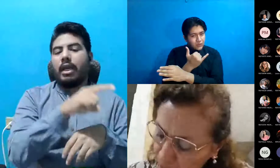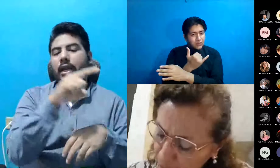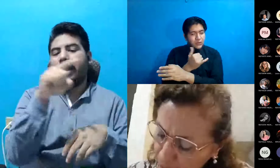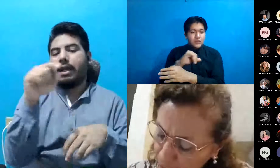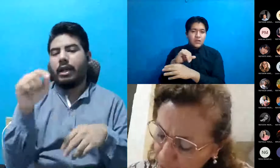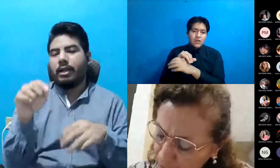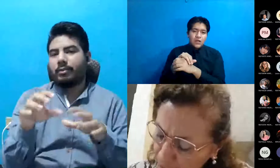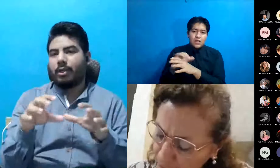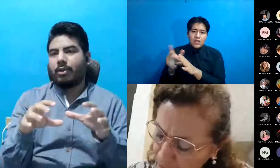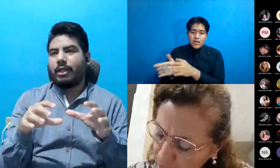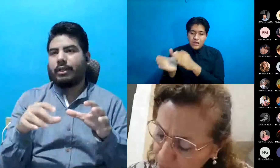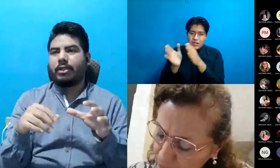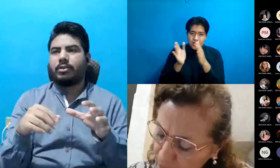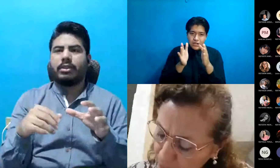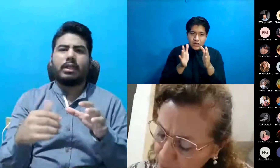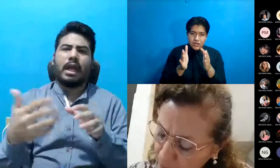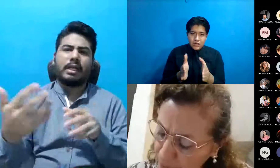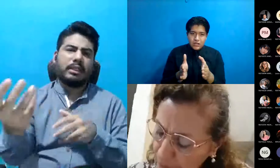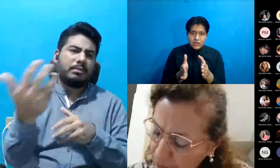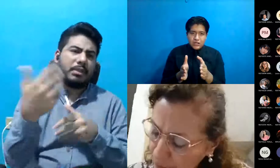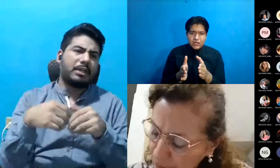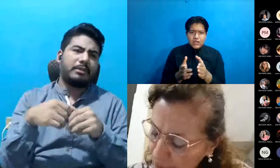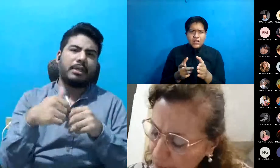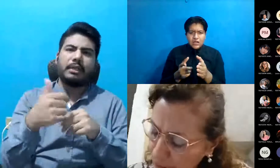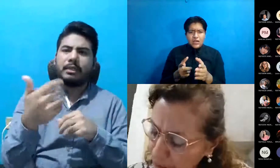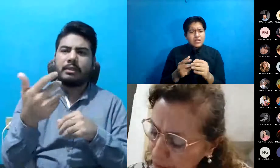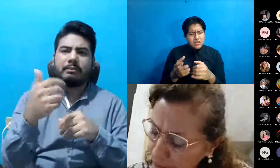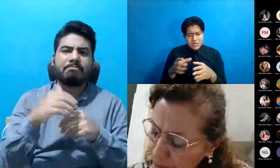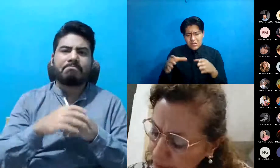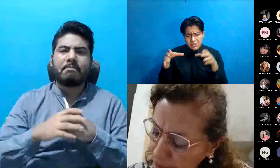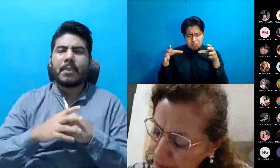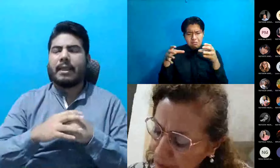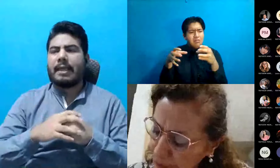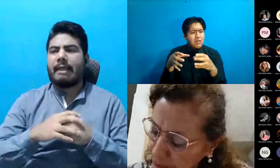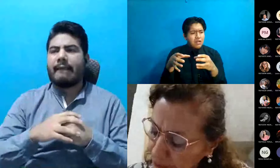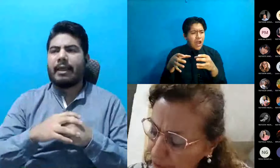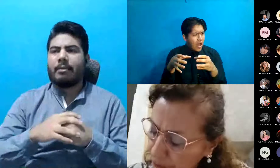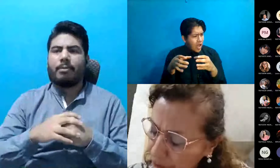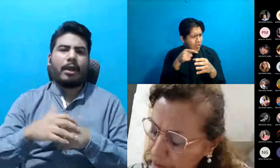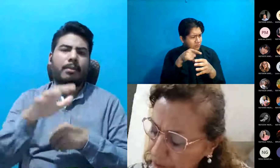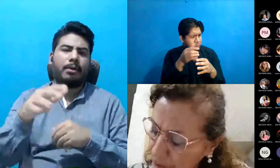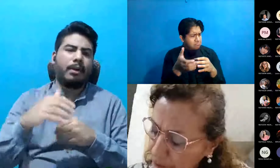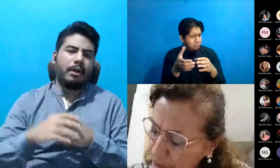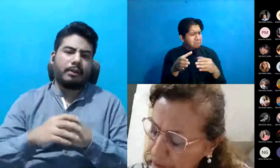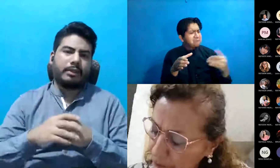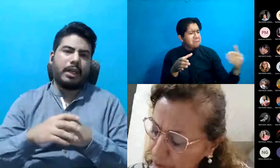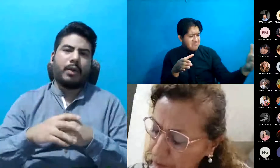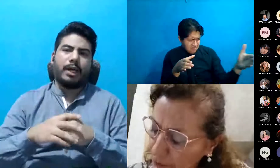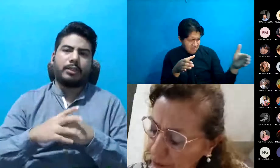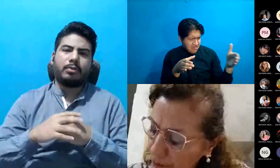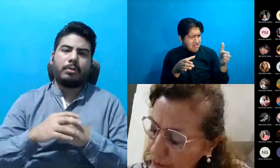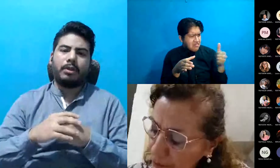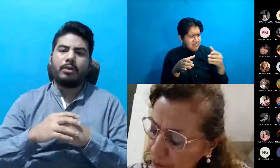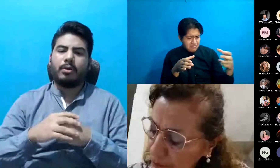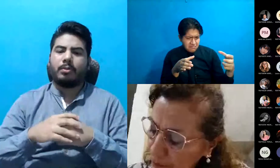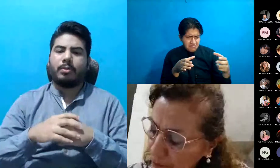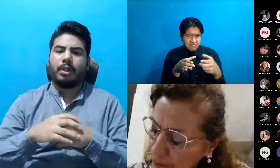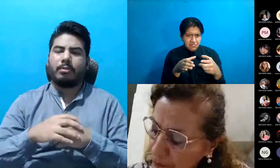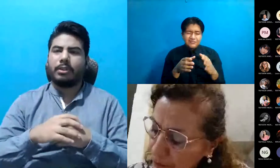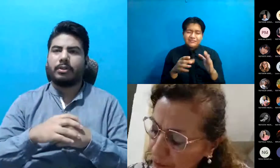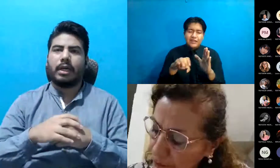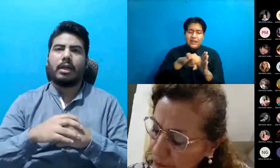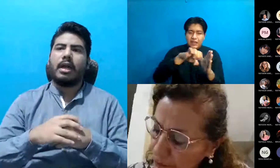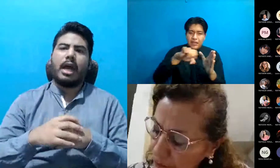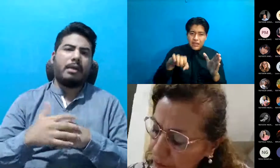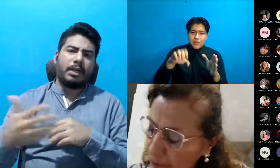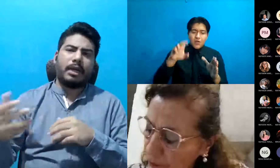Y el aspecto de la integración es decir, sí, mira, Por ejemplo, si la UJAD en su momento